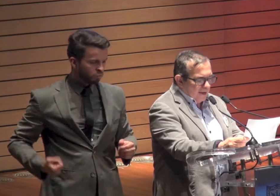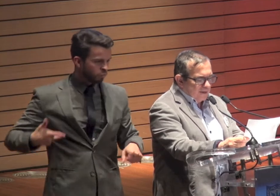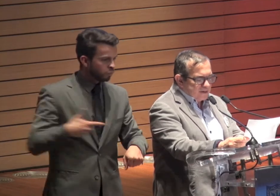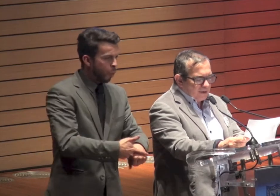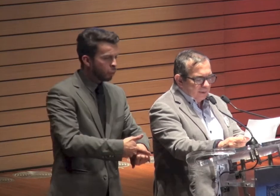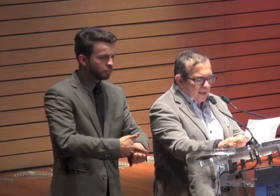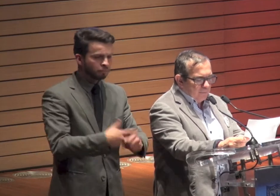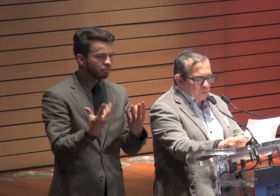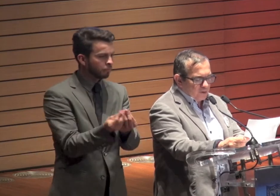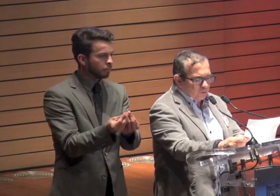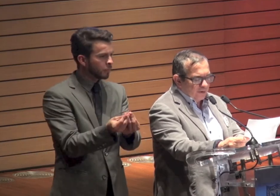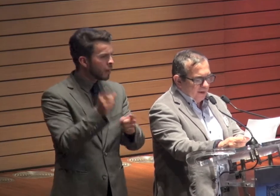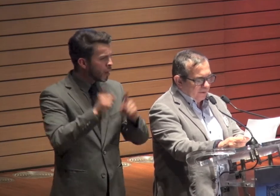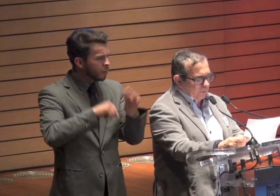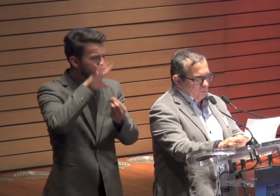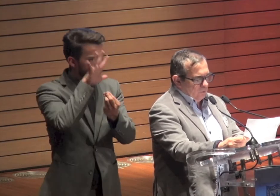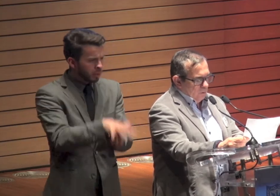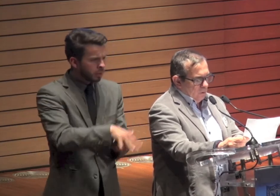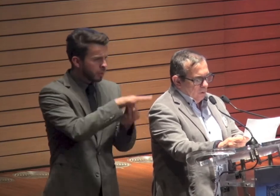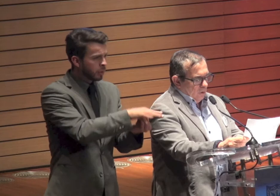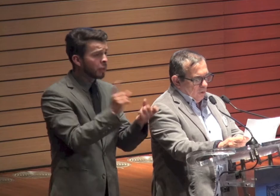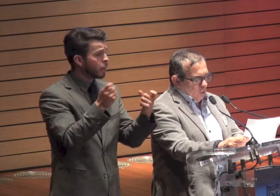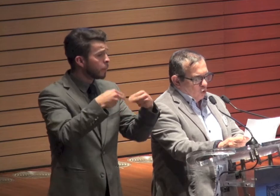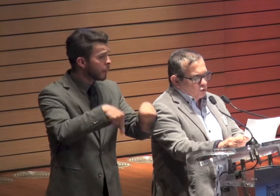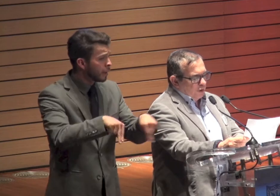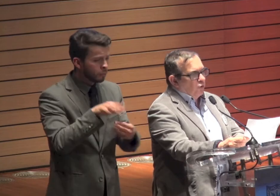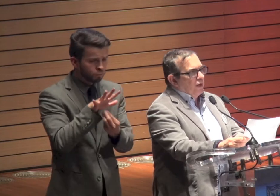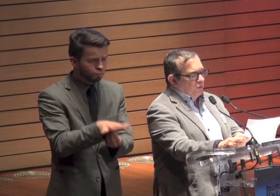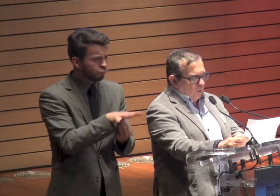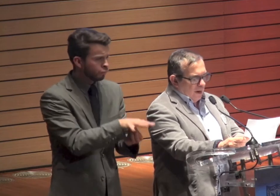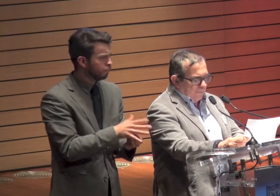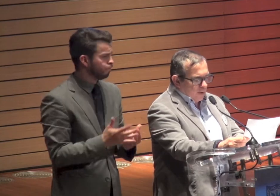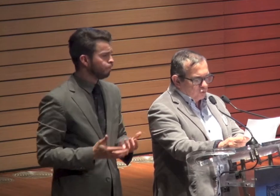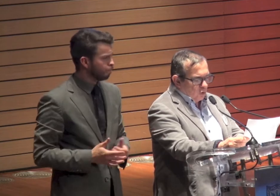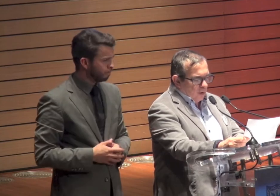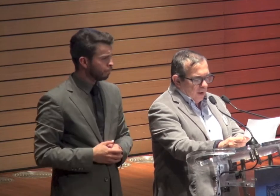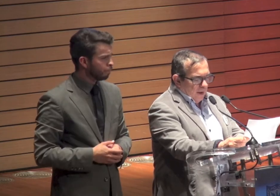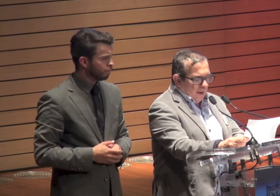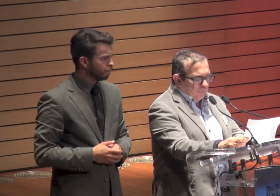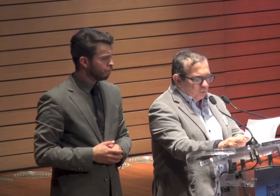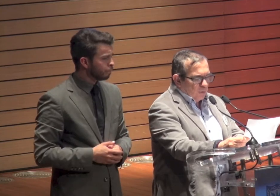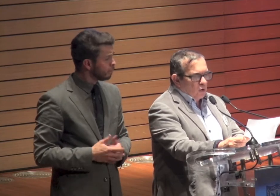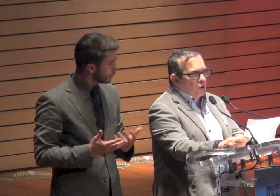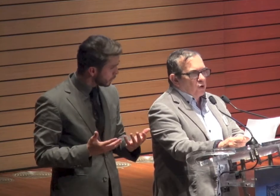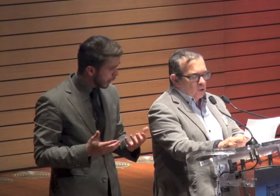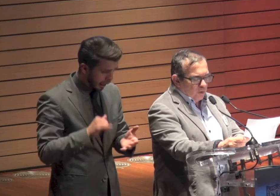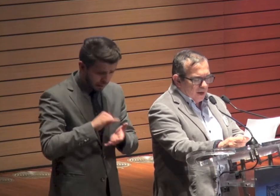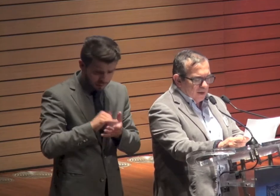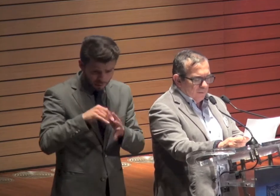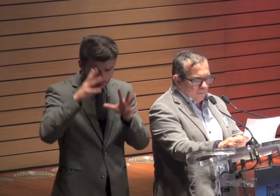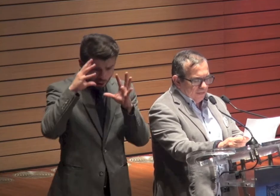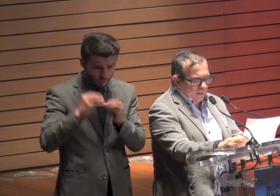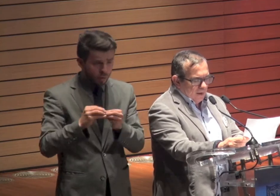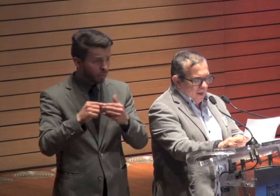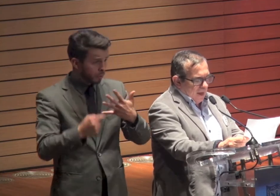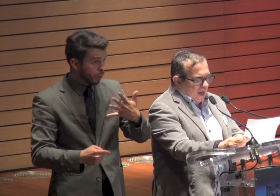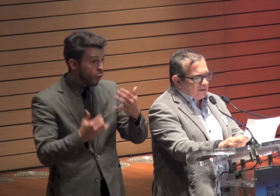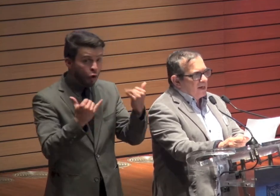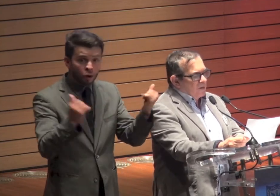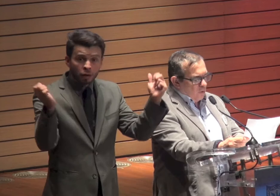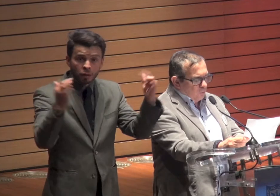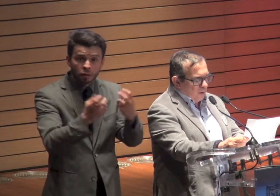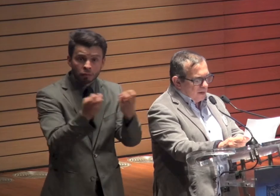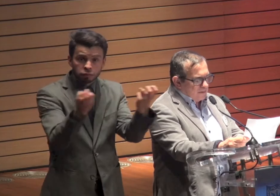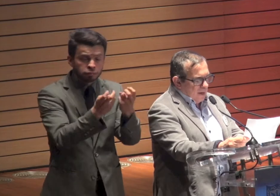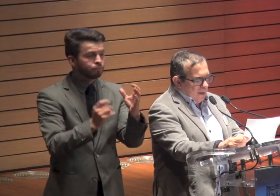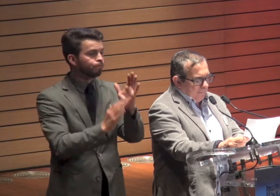toda la gente discriminada por razones de género. Considero digno del aplauso el motivo que lo reúne aquí: